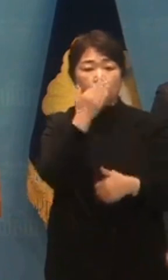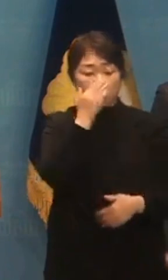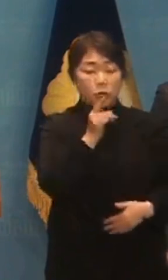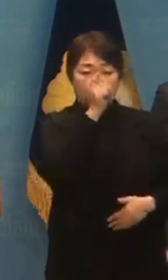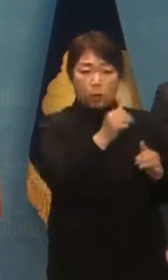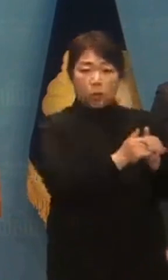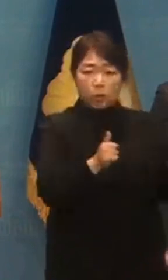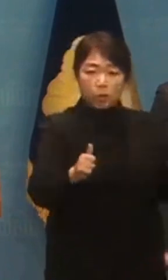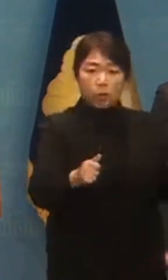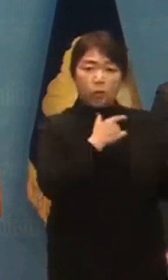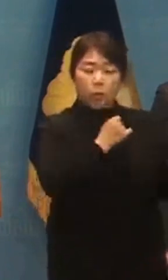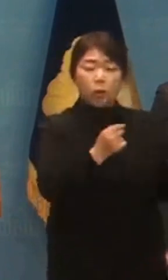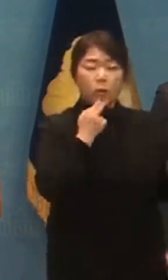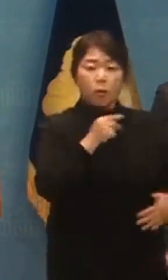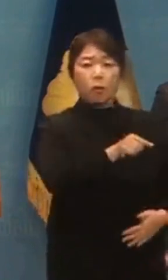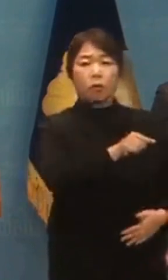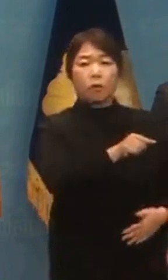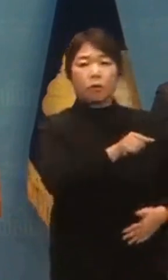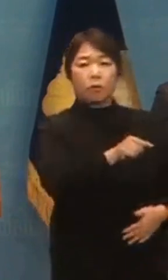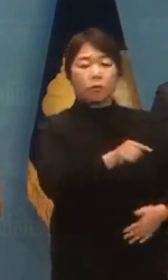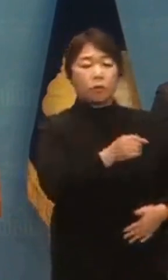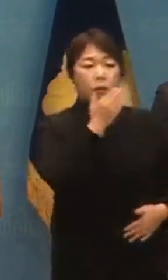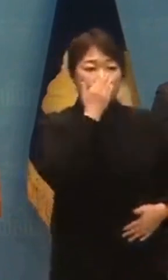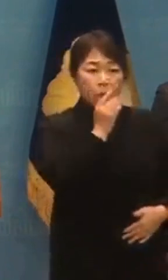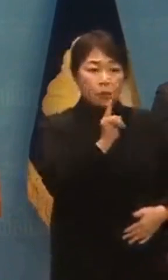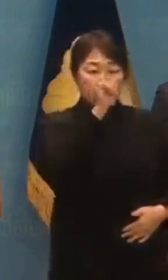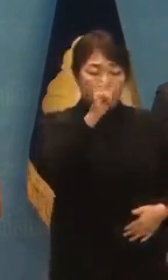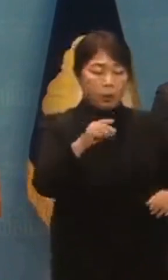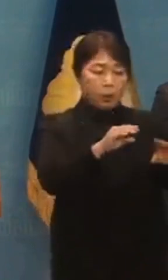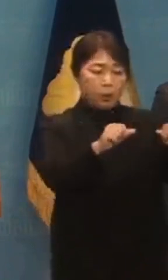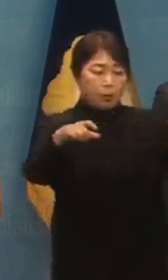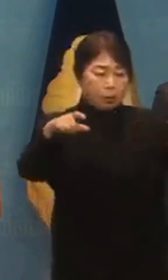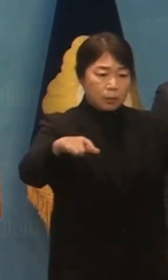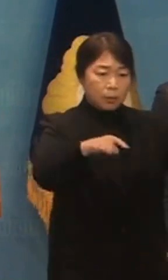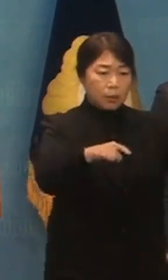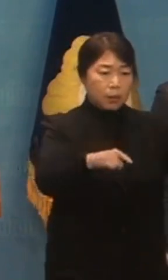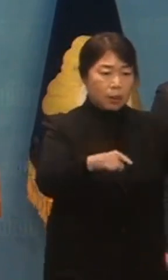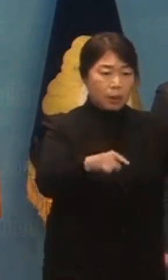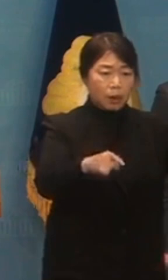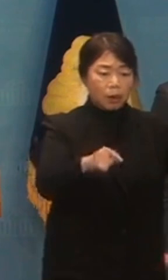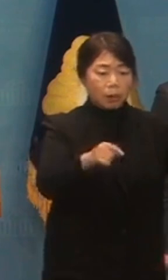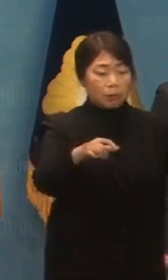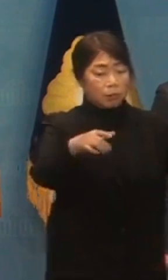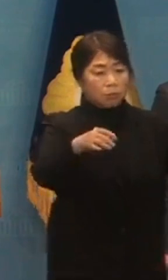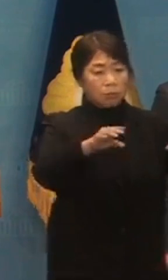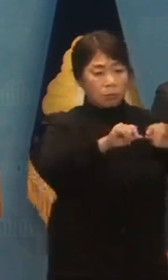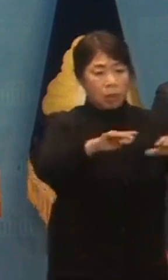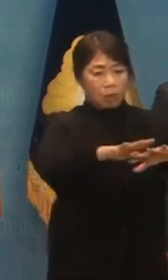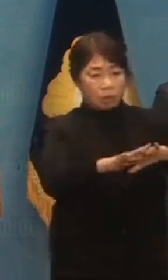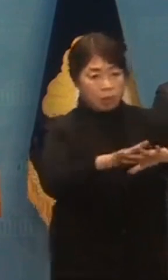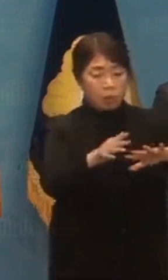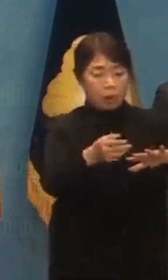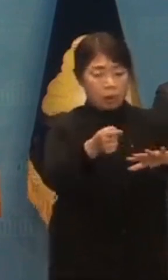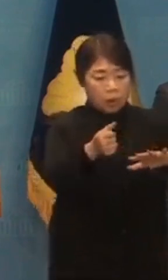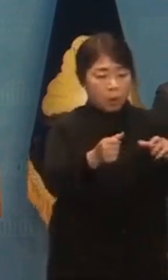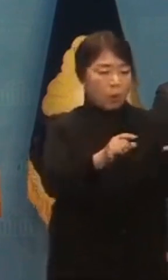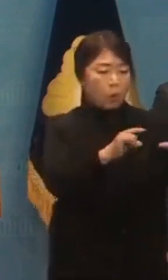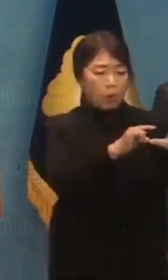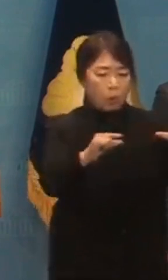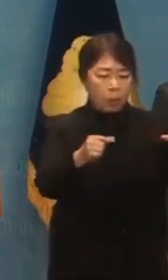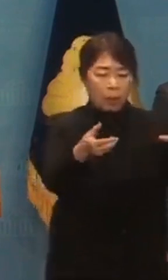의지와 의사와도 반하는 것이었고 아무런 의사수렴 절차도 없이 국회에서 행해진